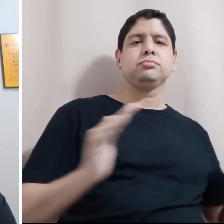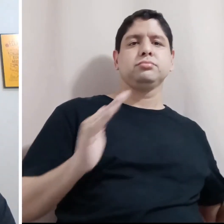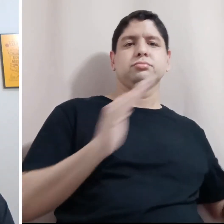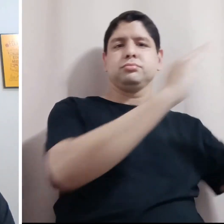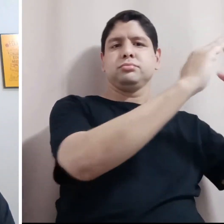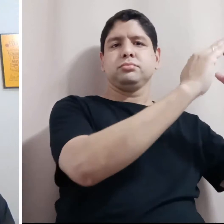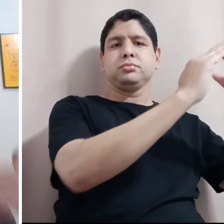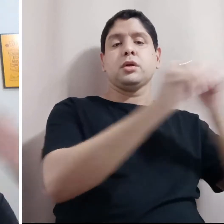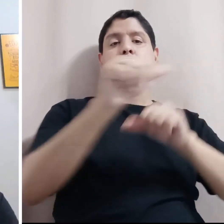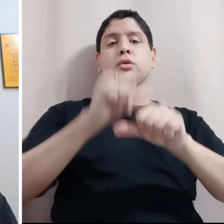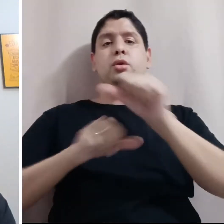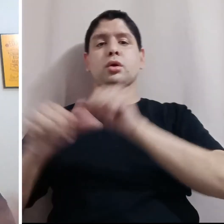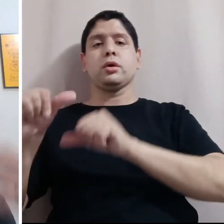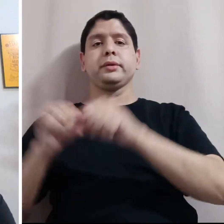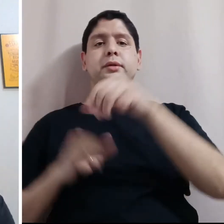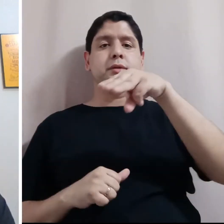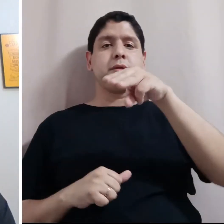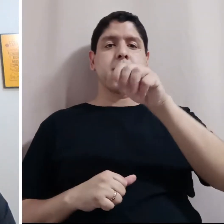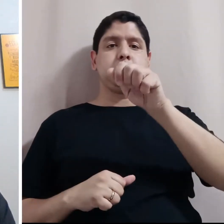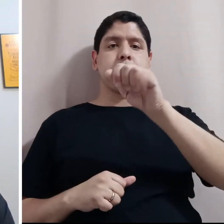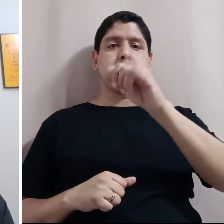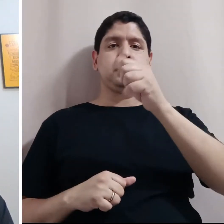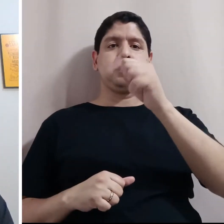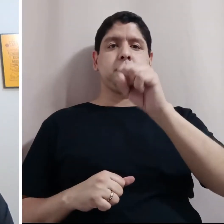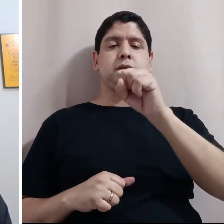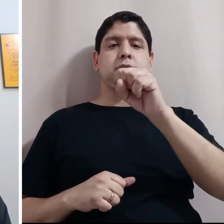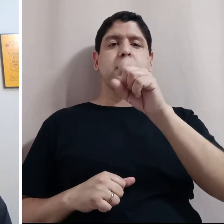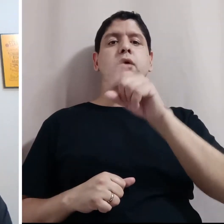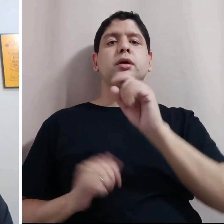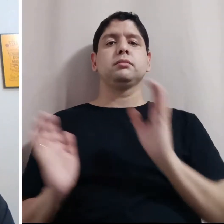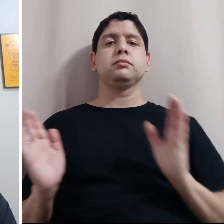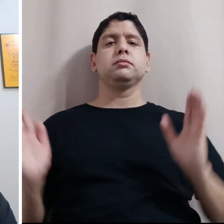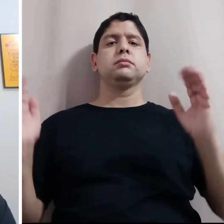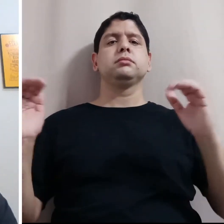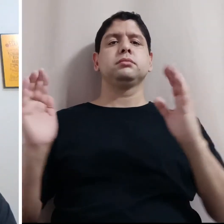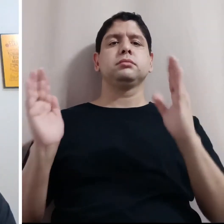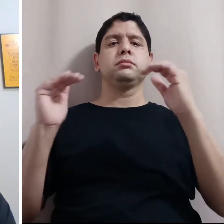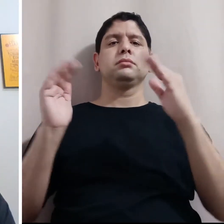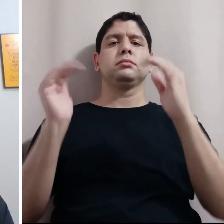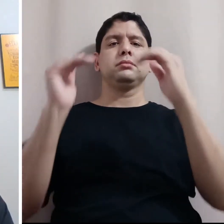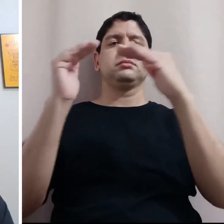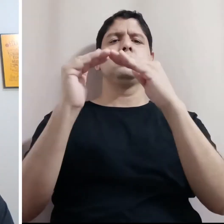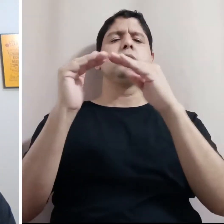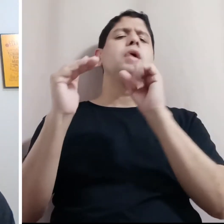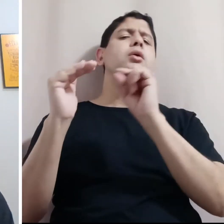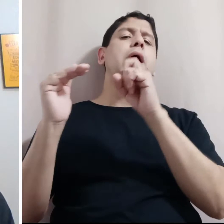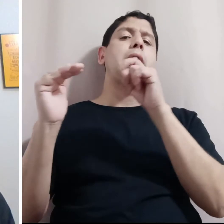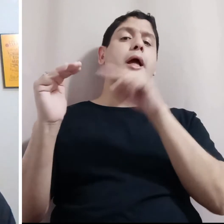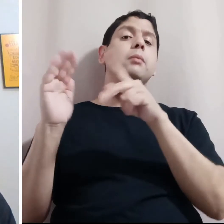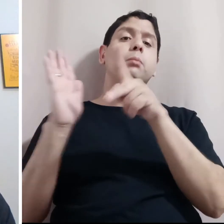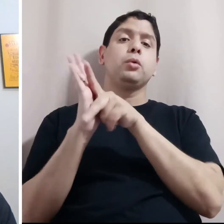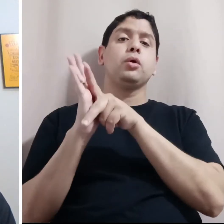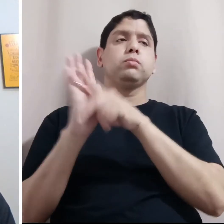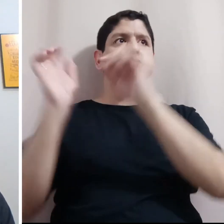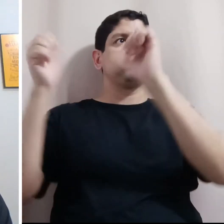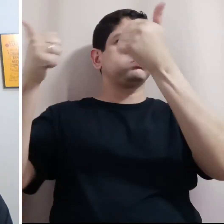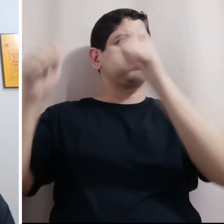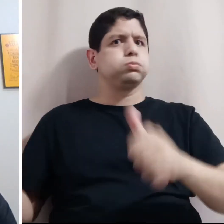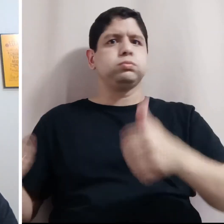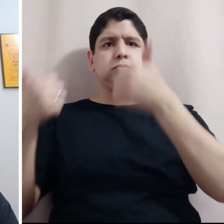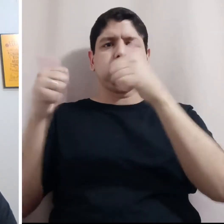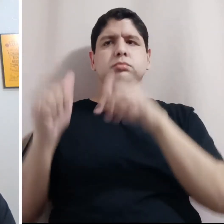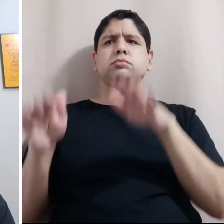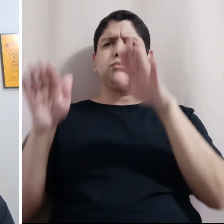Os astecas, os incas, os maias, esses três povos eles eram politeístas. O que isso quer dizer? Eles acreditavam